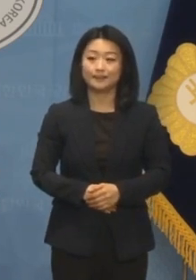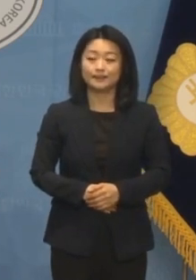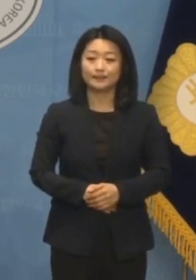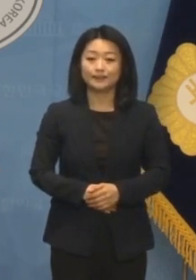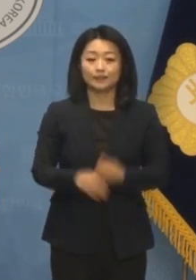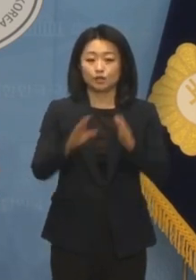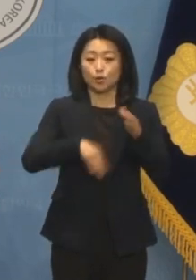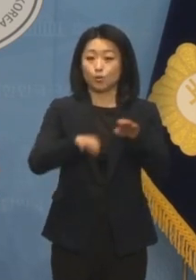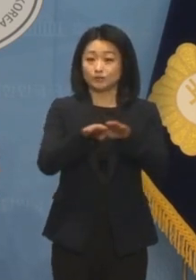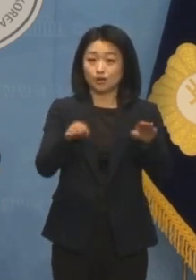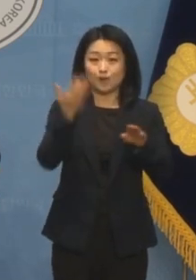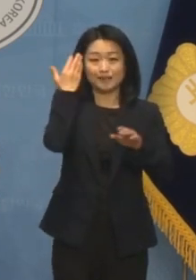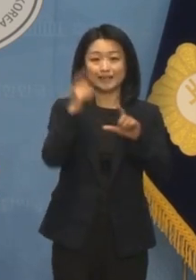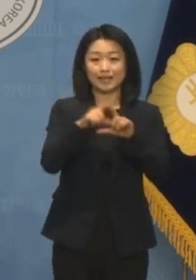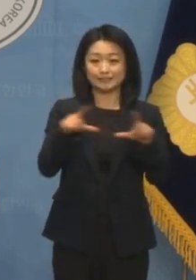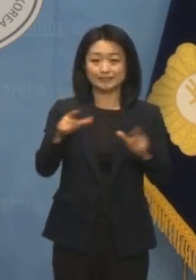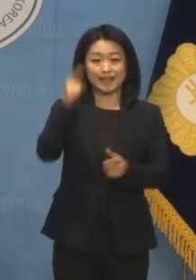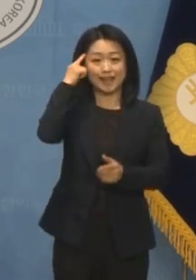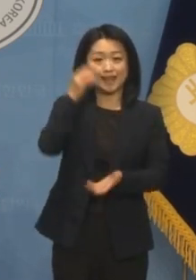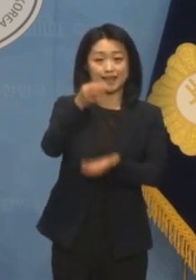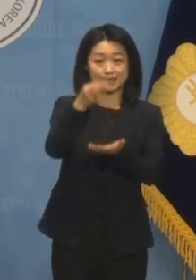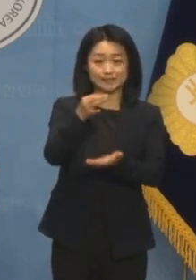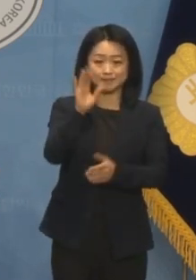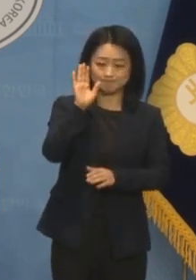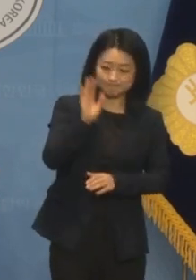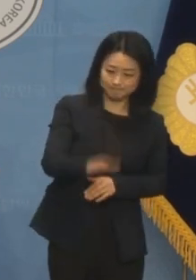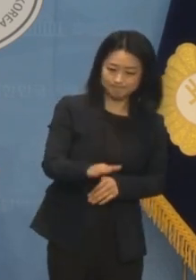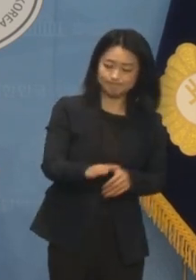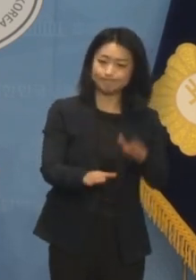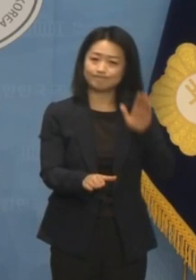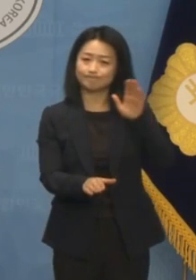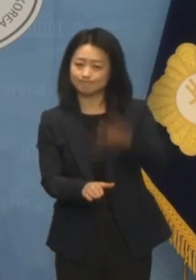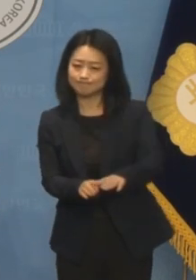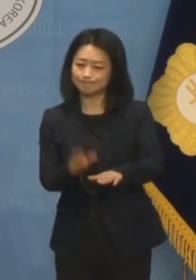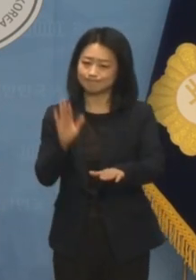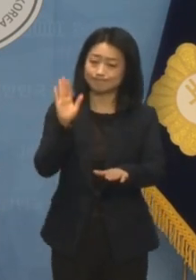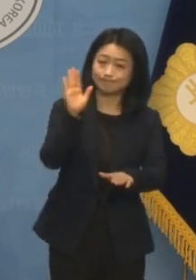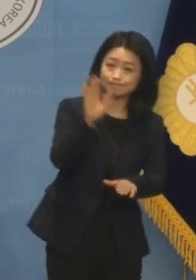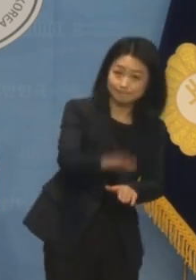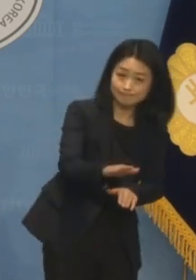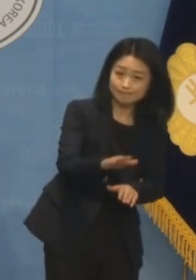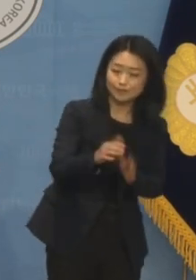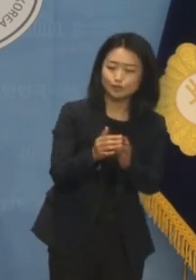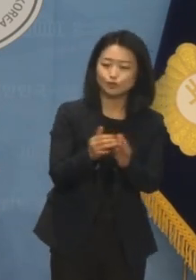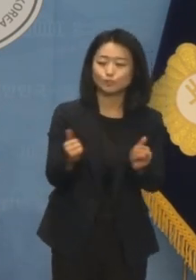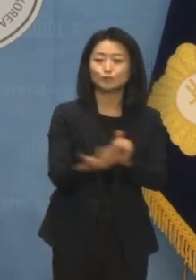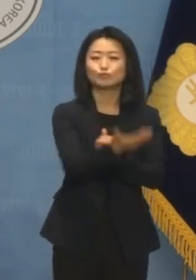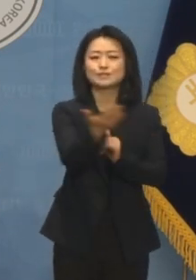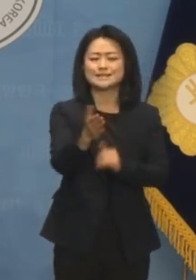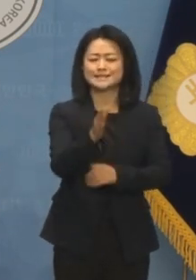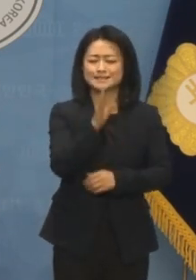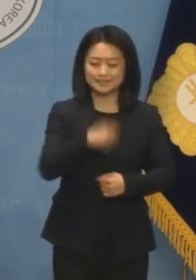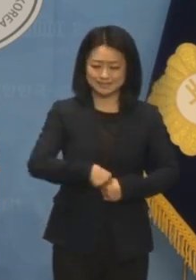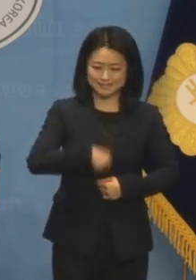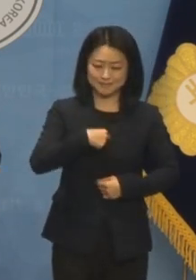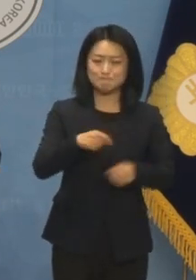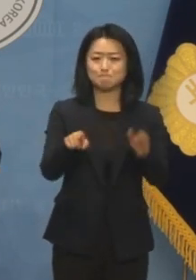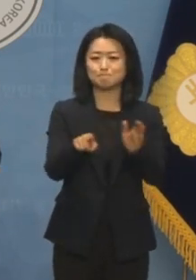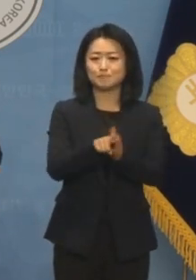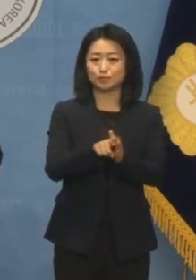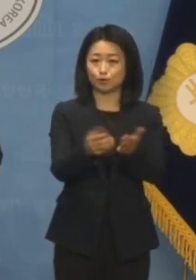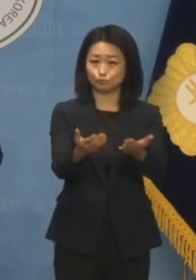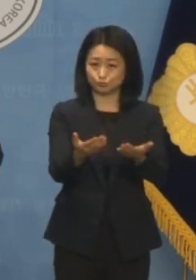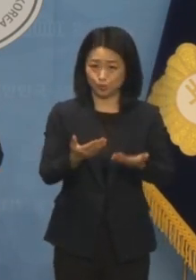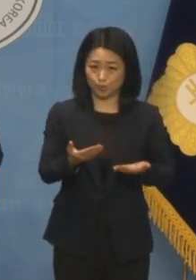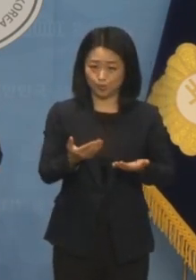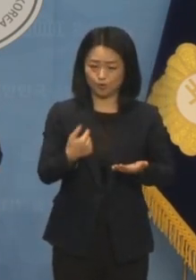이렇게 공정과 상식의 가치를 향해 한 발 한 발 나아갈 때 국민께서는 우리의 진정성을 믿어주시고 다시금 우리의